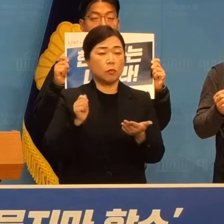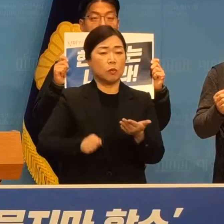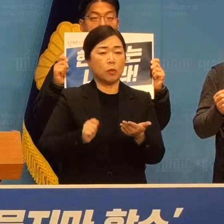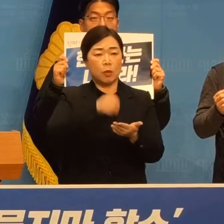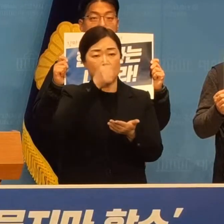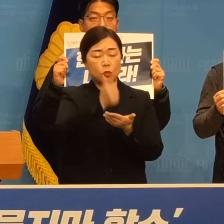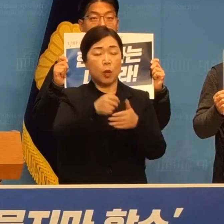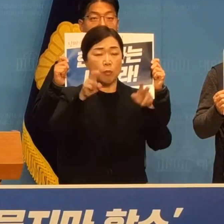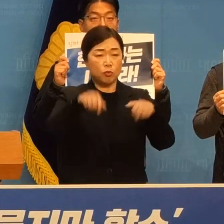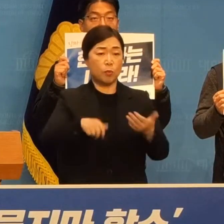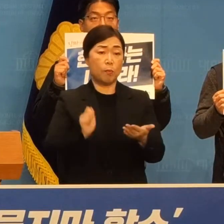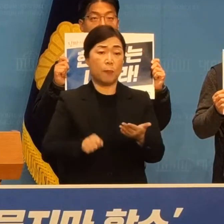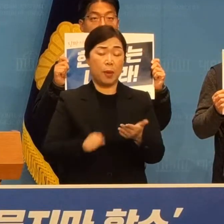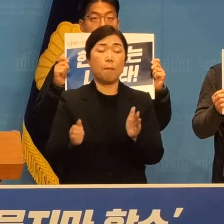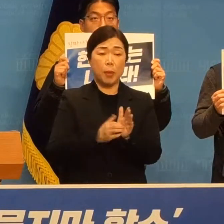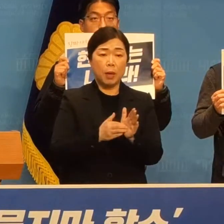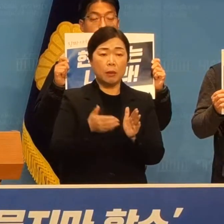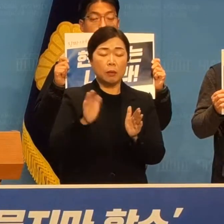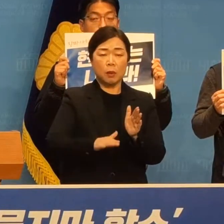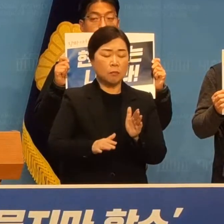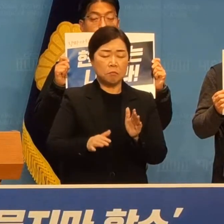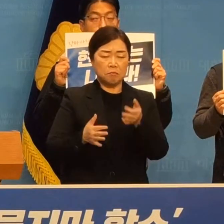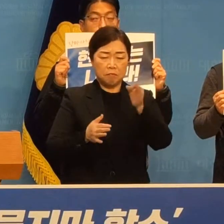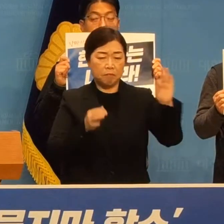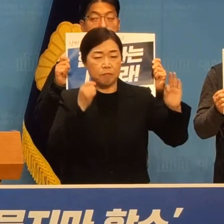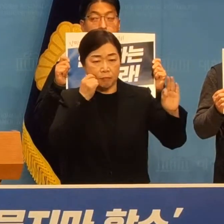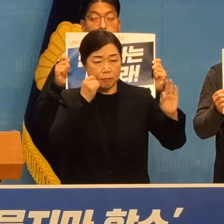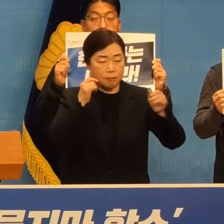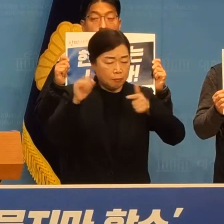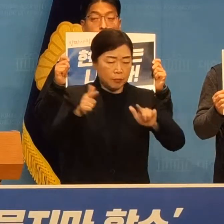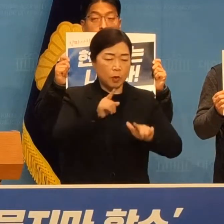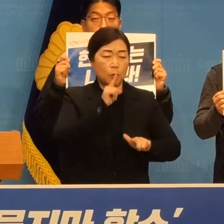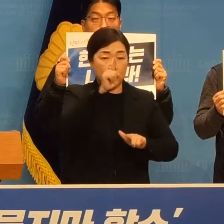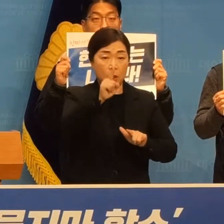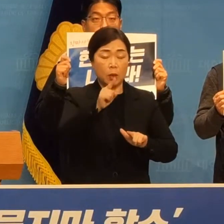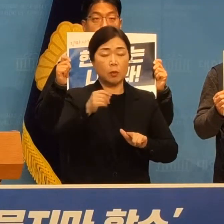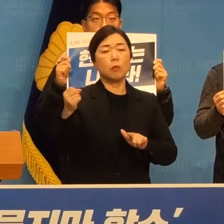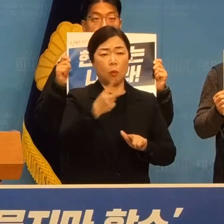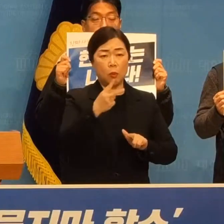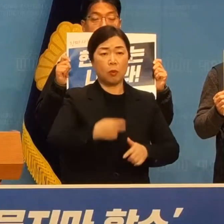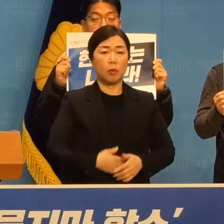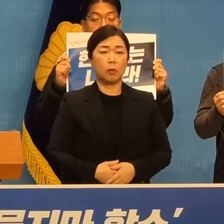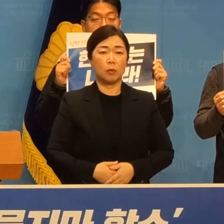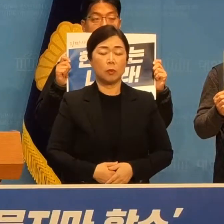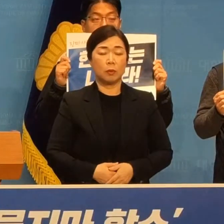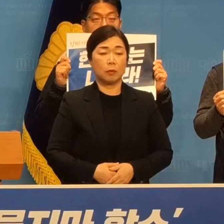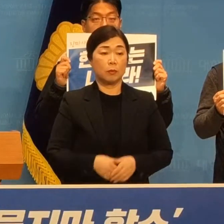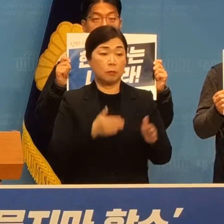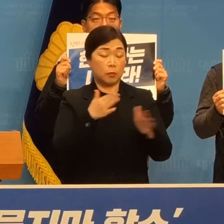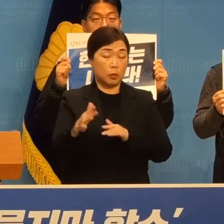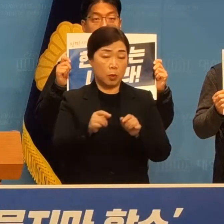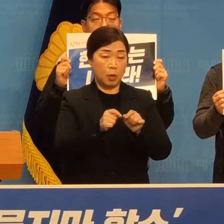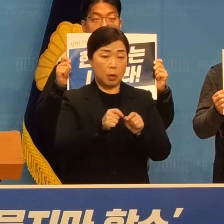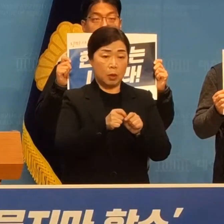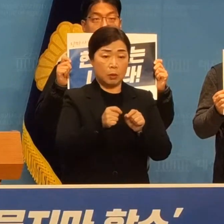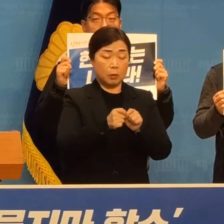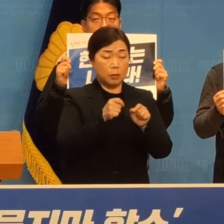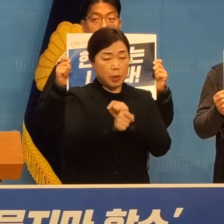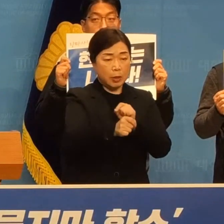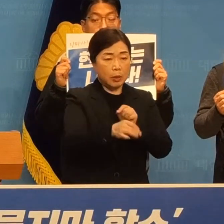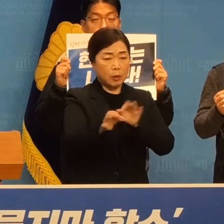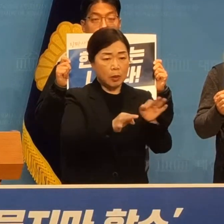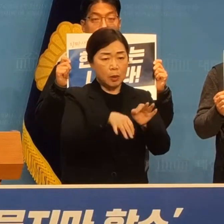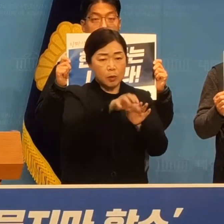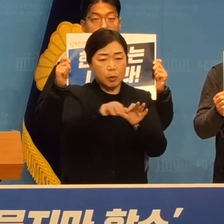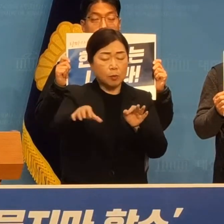답했습니다. 반면 대리점주들이 현대차 자본의 수많은 압박 때문에